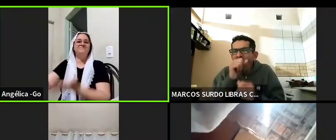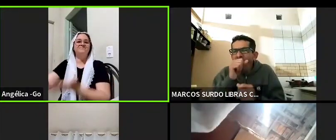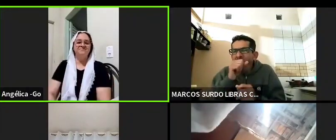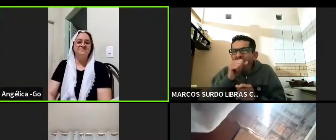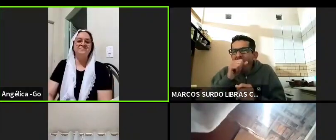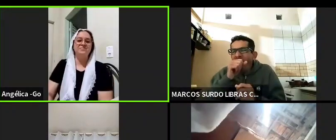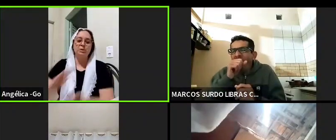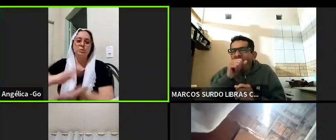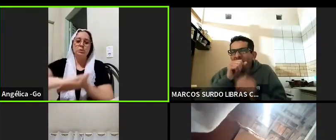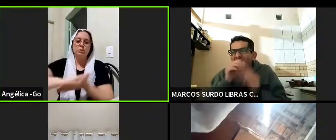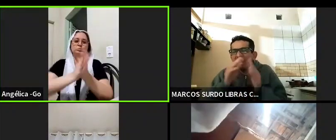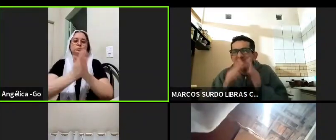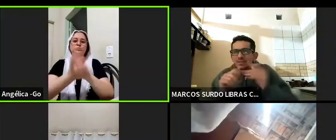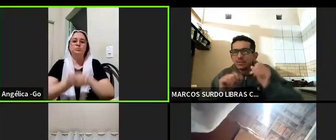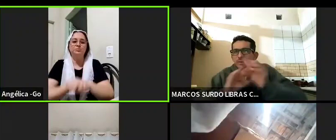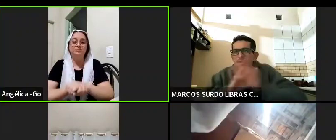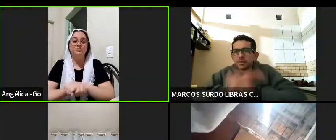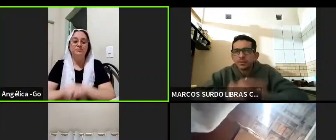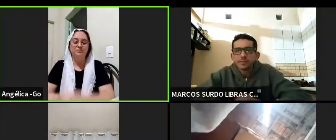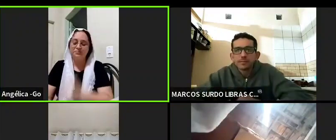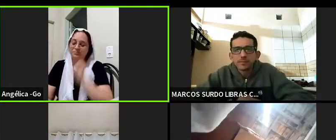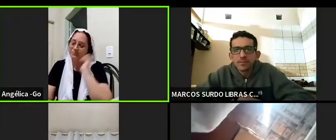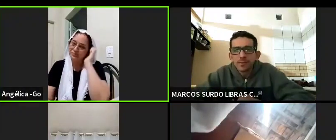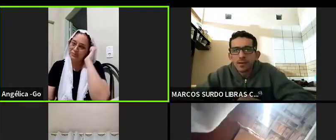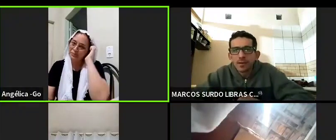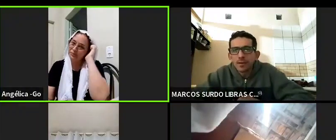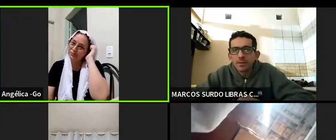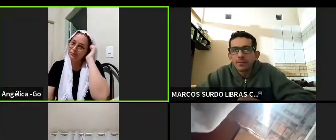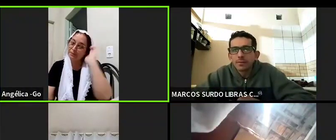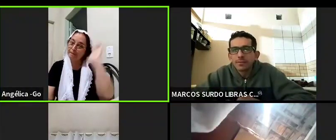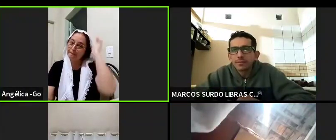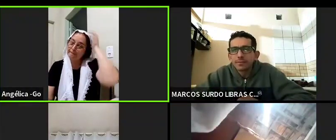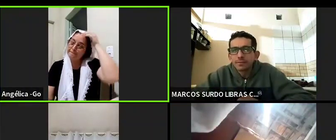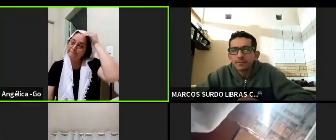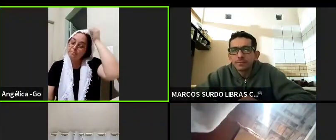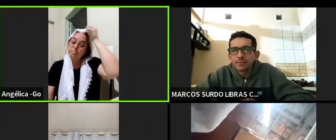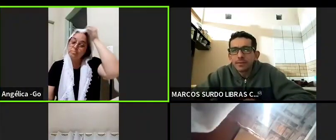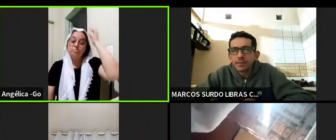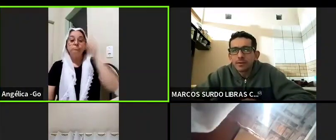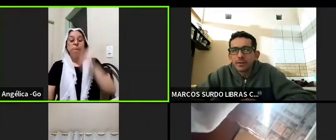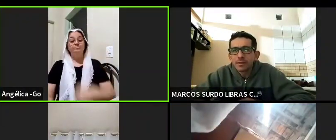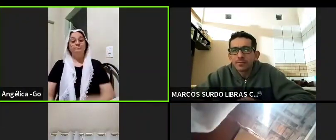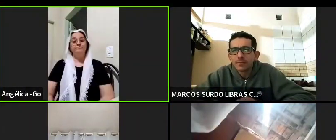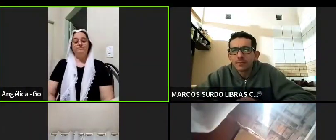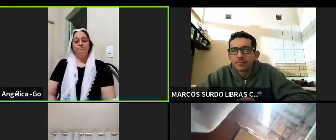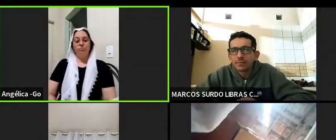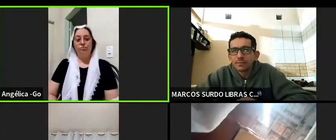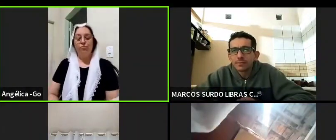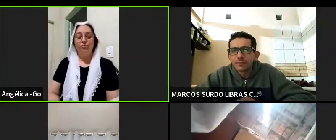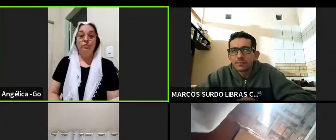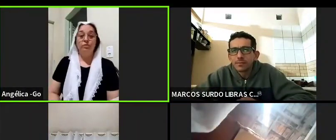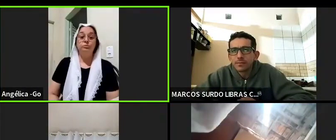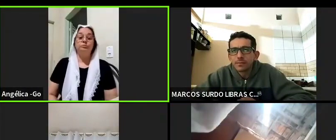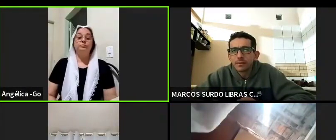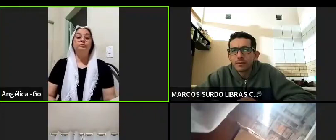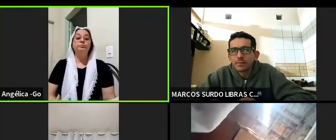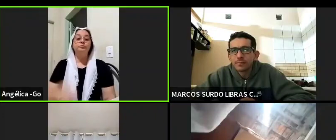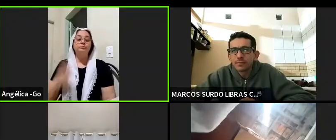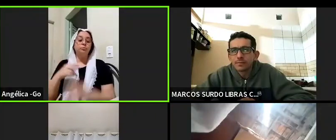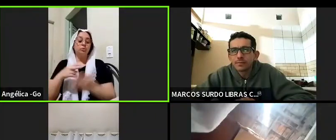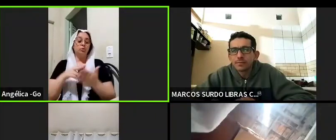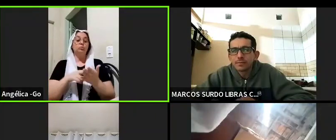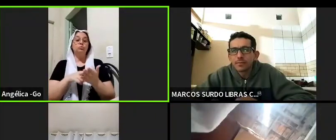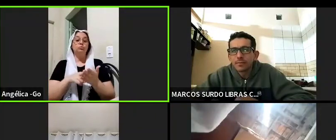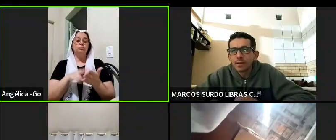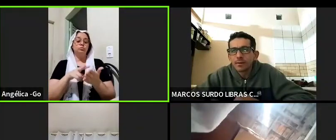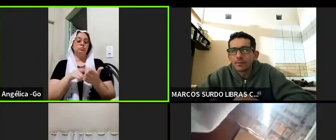Quando é que vai chegar esse socorro? Quando é que vai chegar essa libertação? O salmista aqui falou: olha, elevo